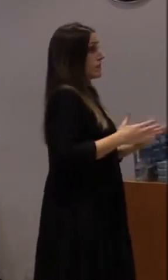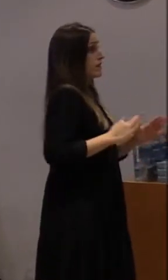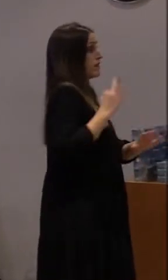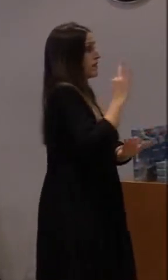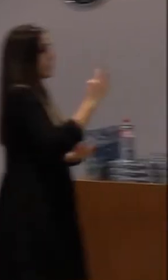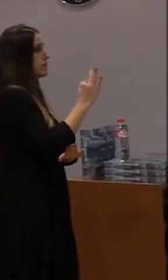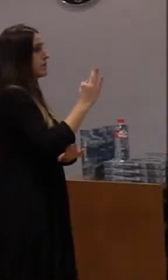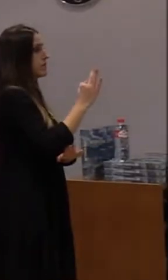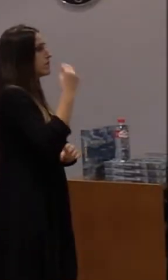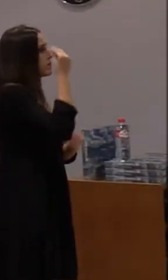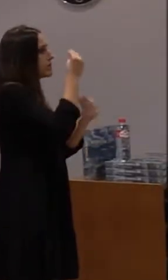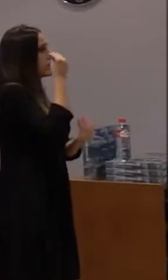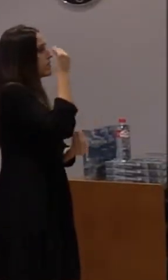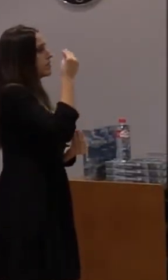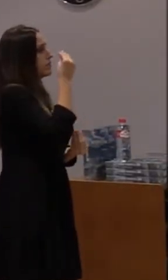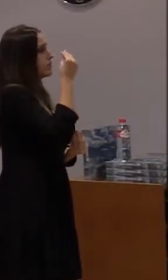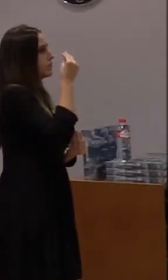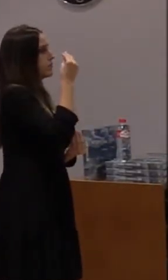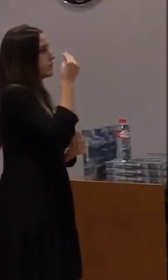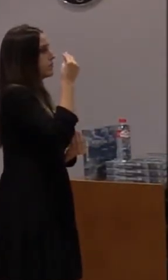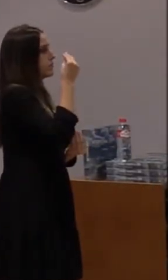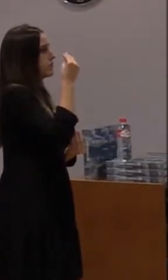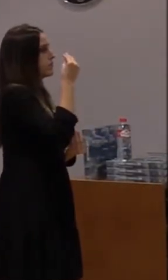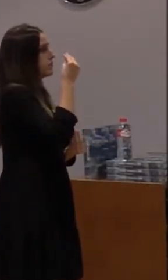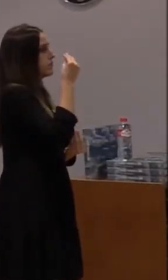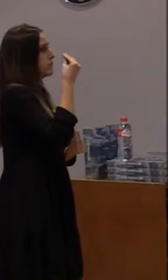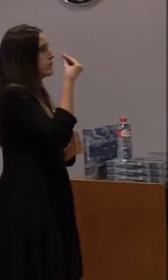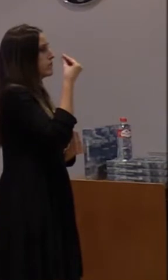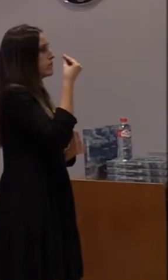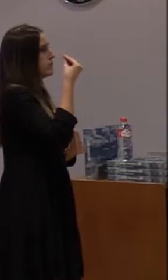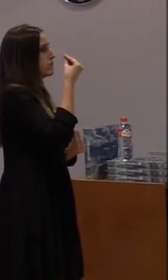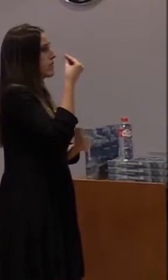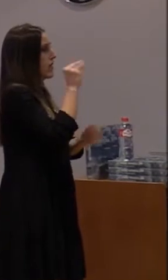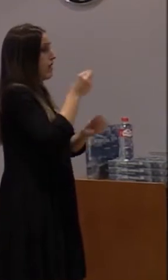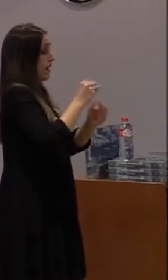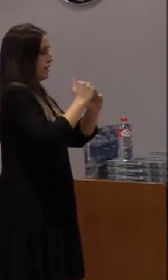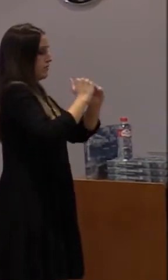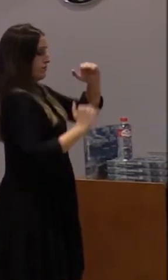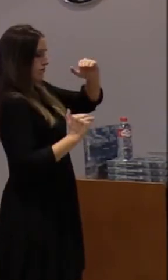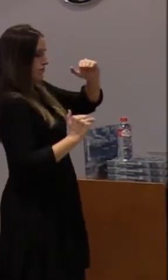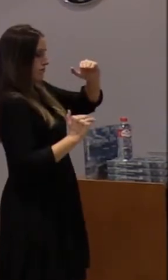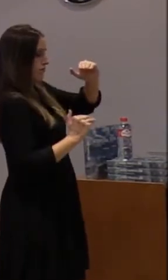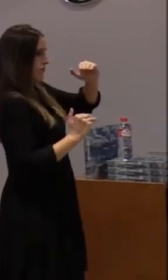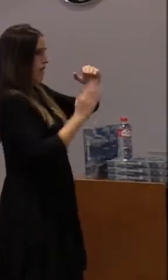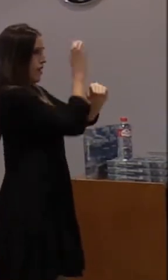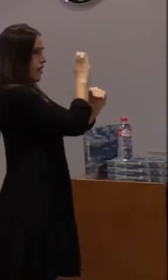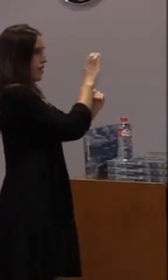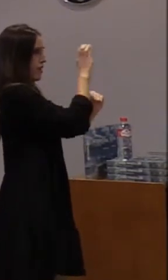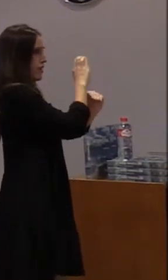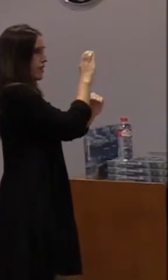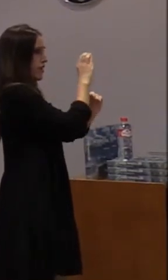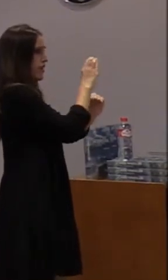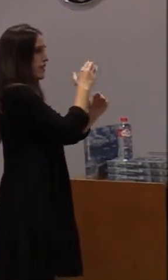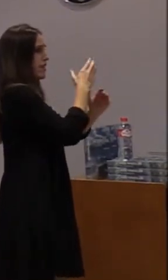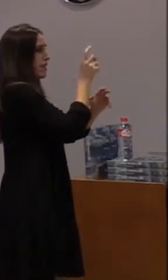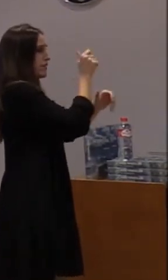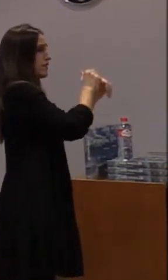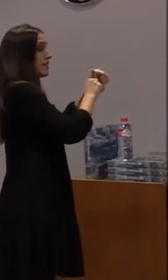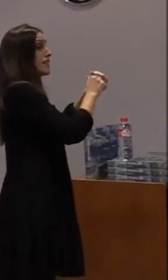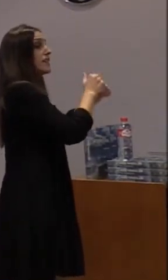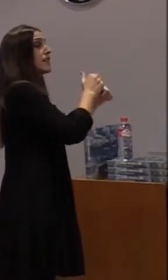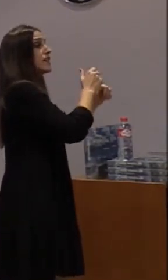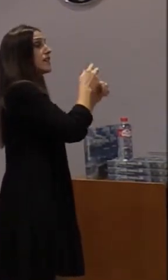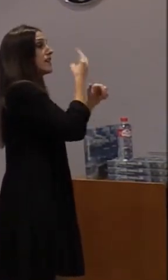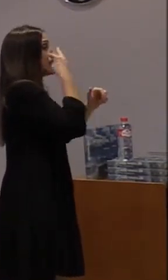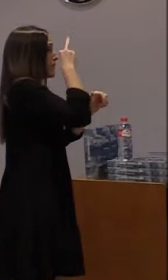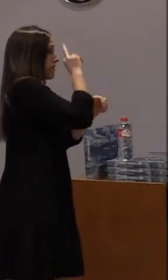además creemos que hay que reducir esa brecha entre ciencias experimentales y humanidades, estamos muy a favor